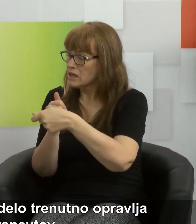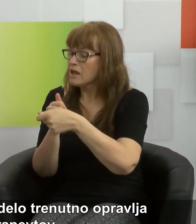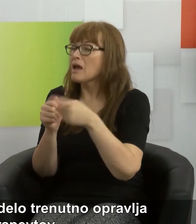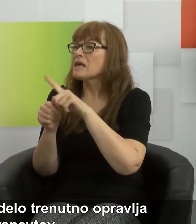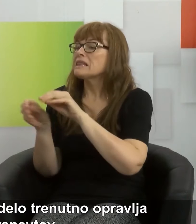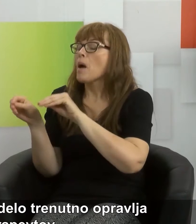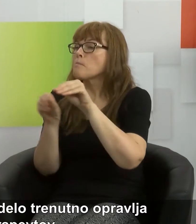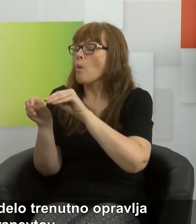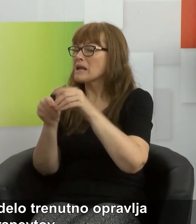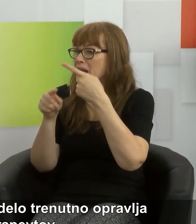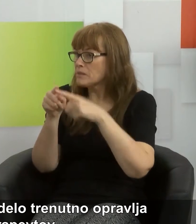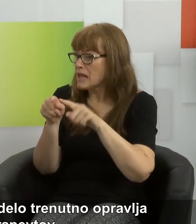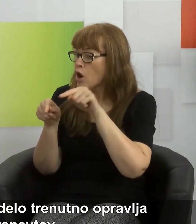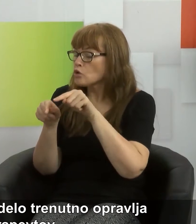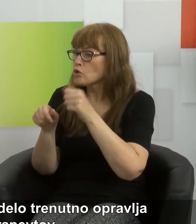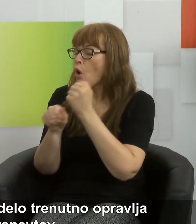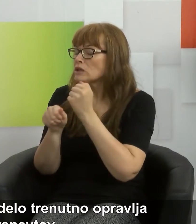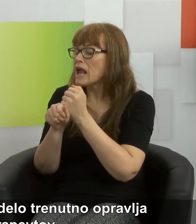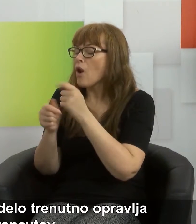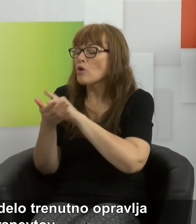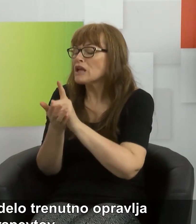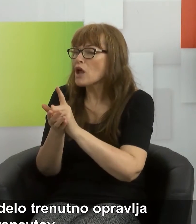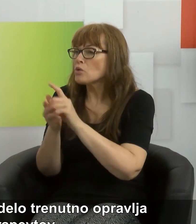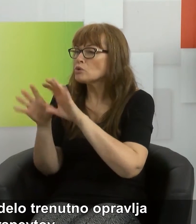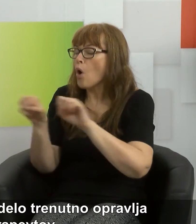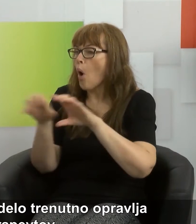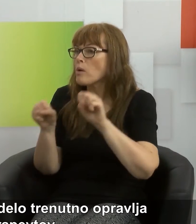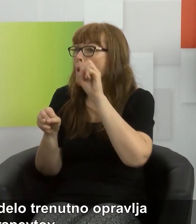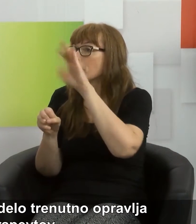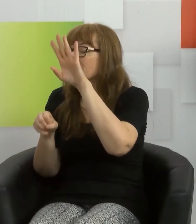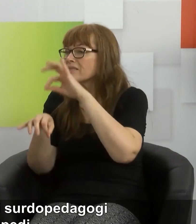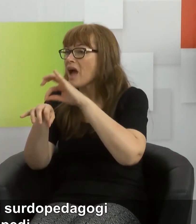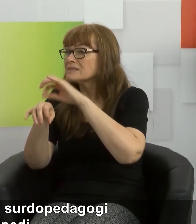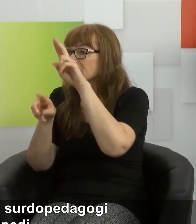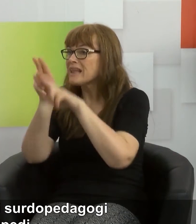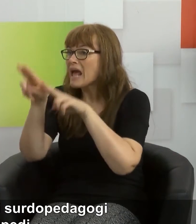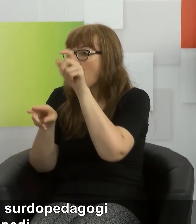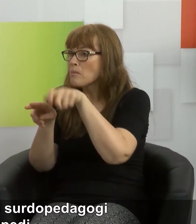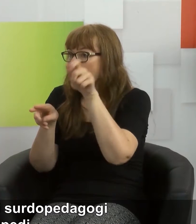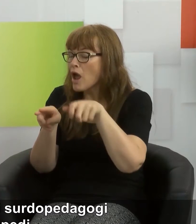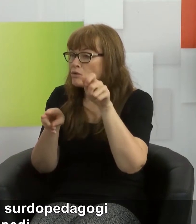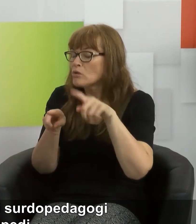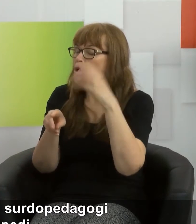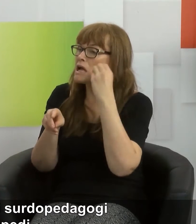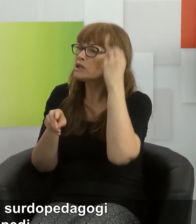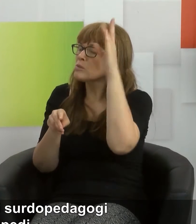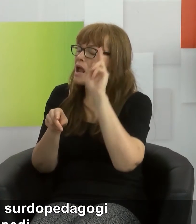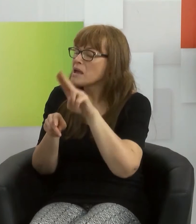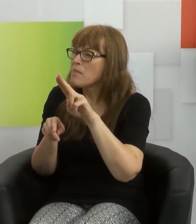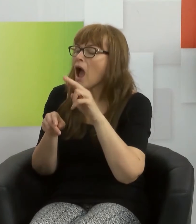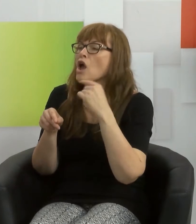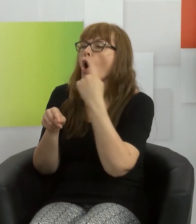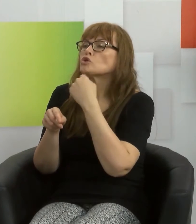na mobilnem delu to delo trenutno opravlja 15 terapevtov, ki so po izobrazbi surdopedagogi in